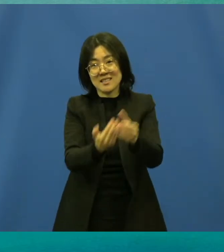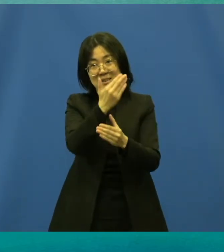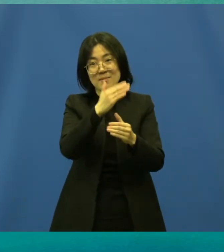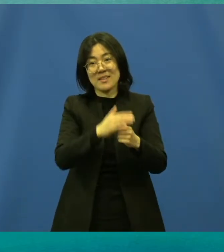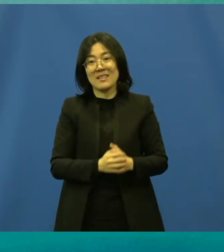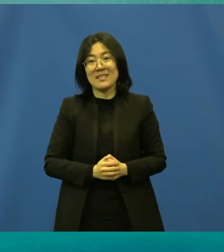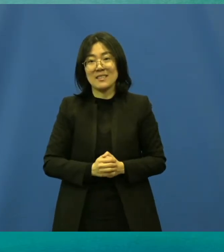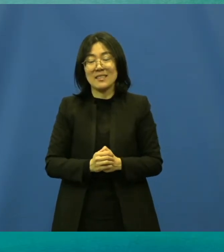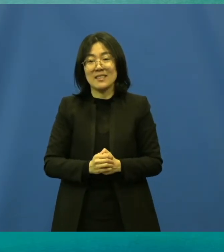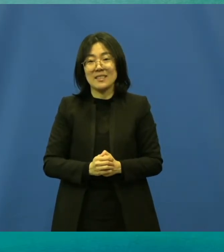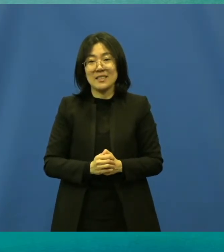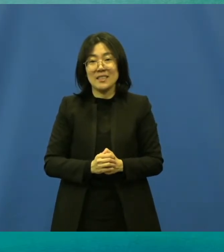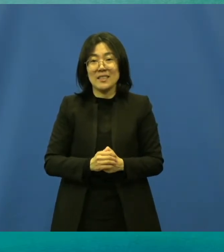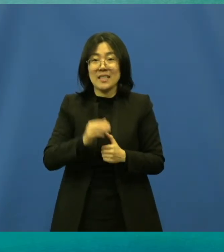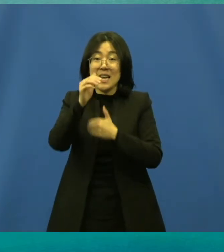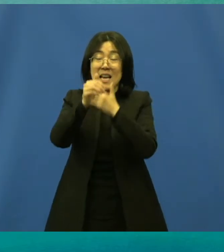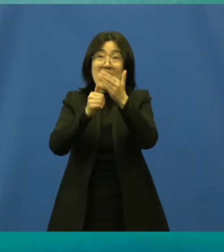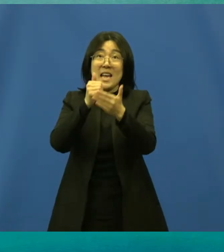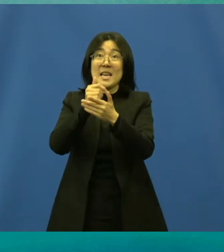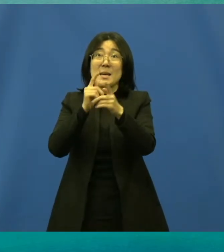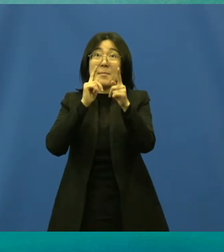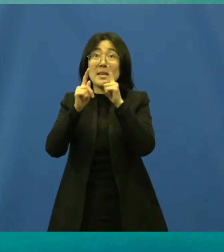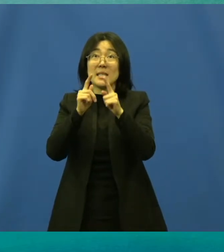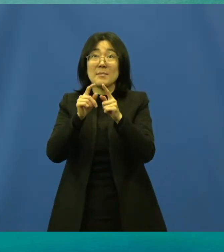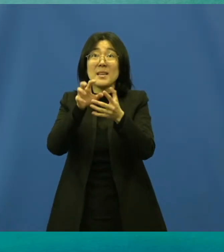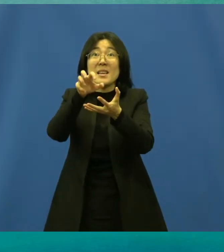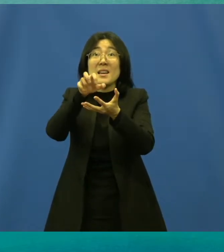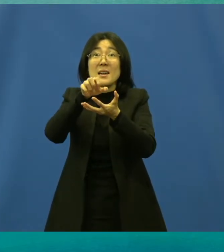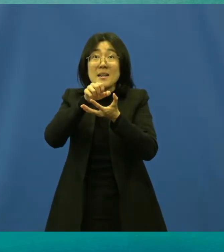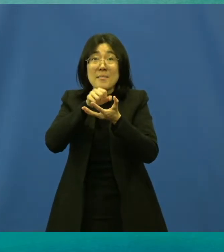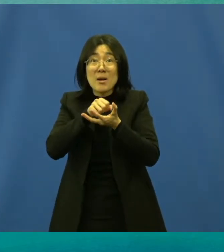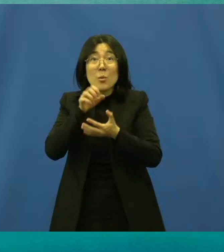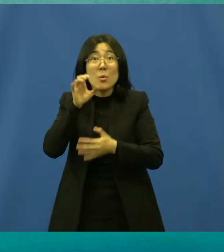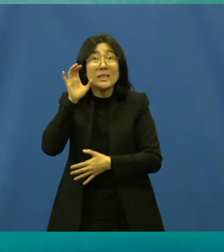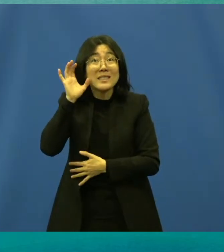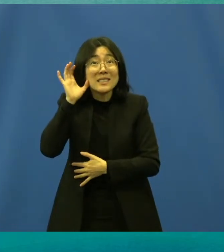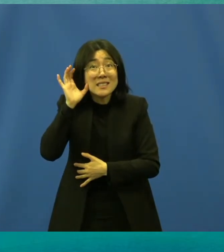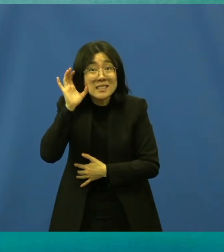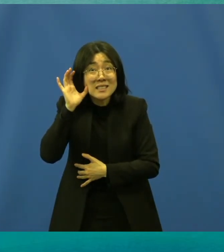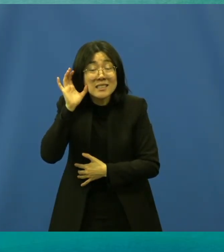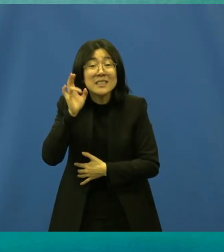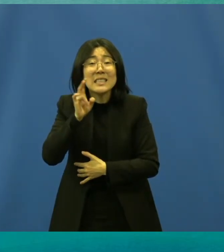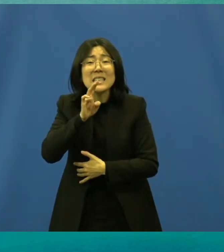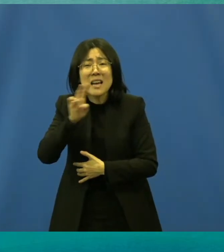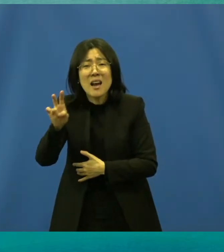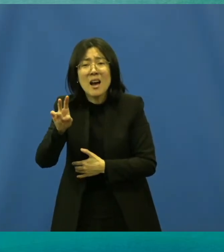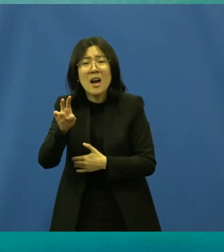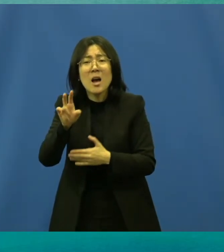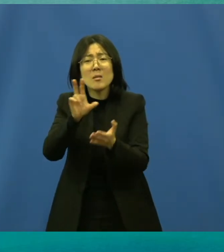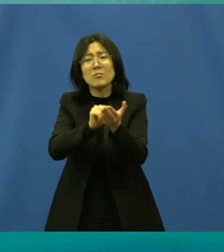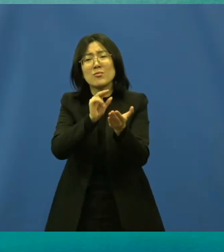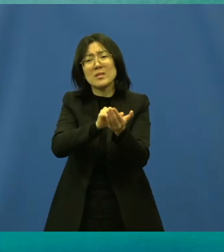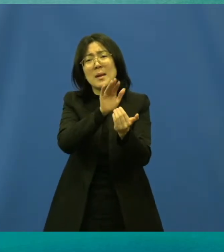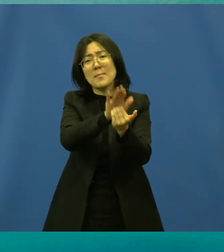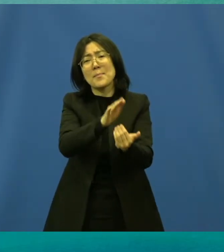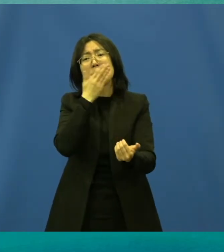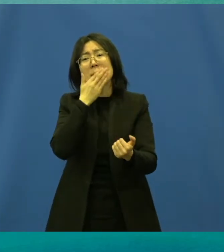하나님의 말씀을 경청하지 않는 곳, 그곳에서 사고가 다 터집니다.